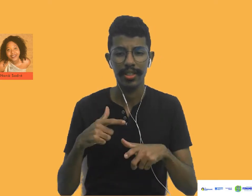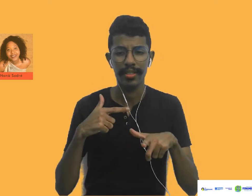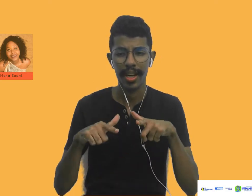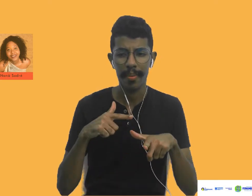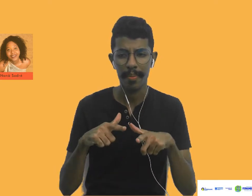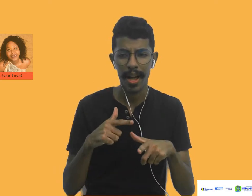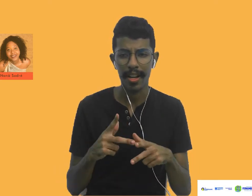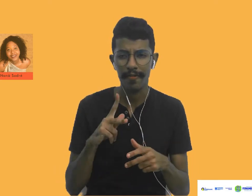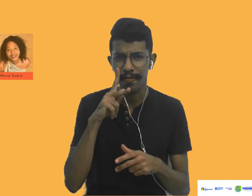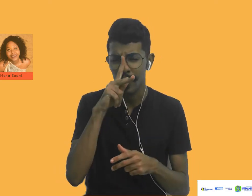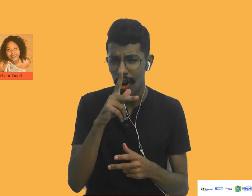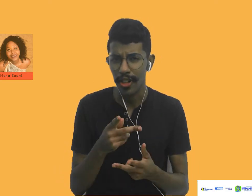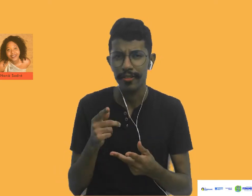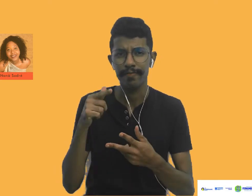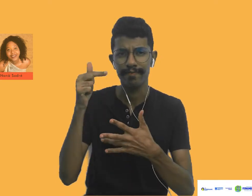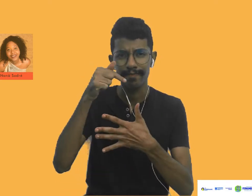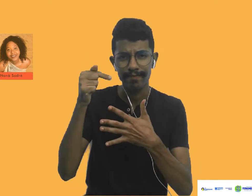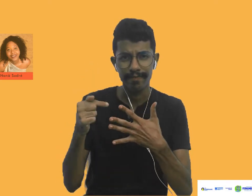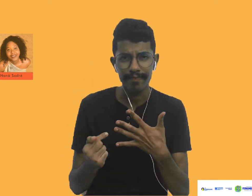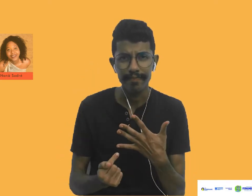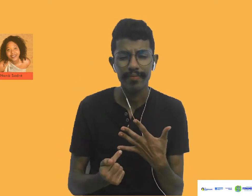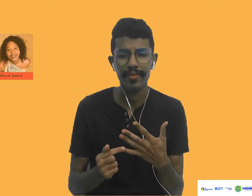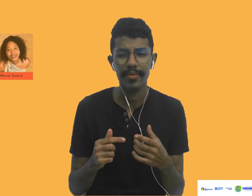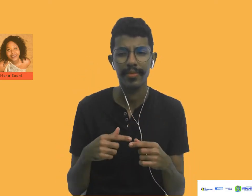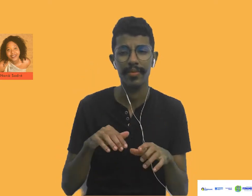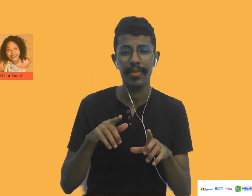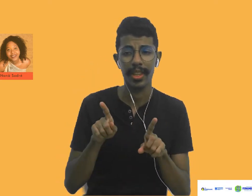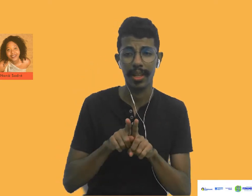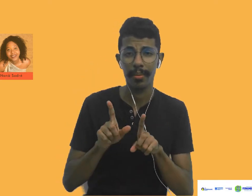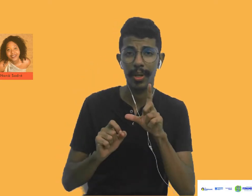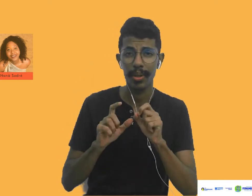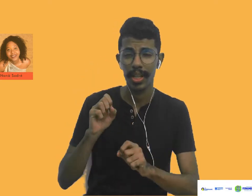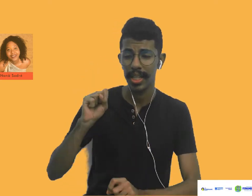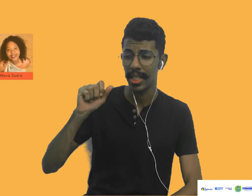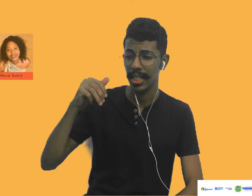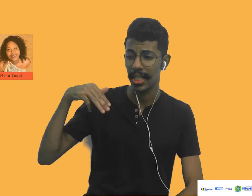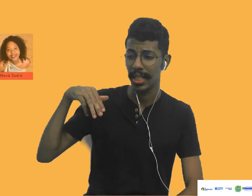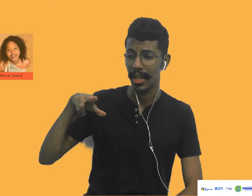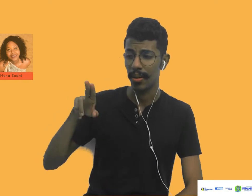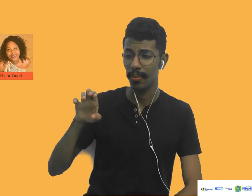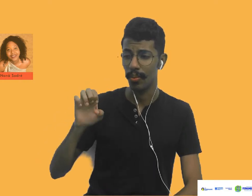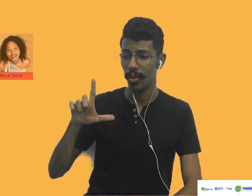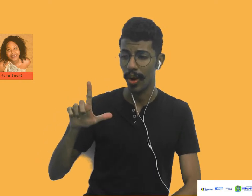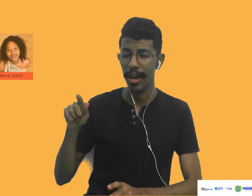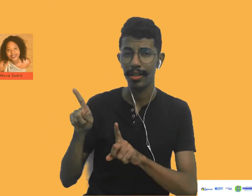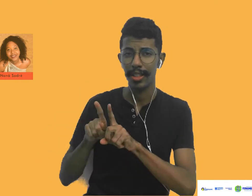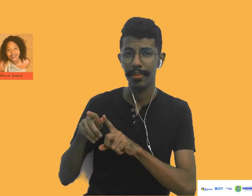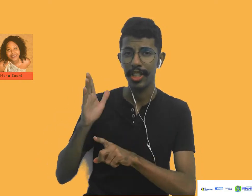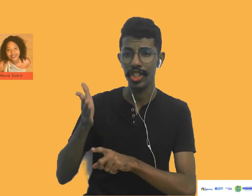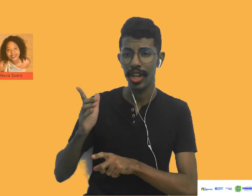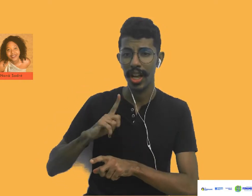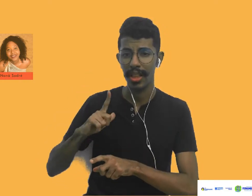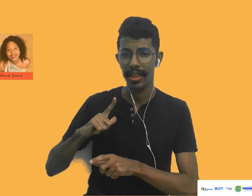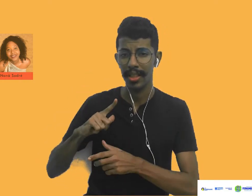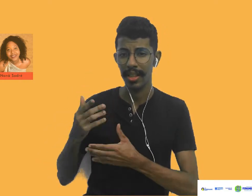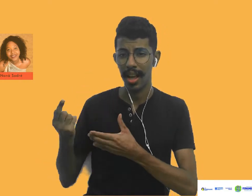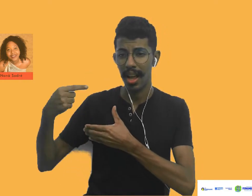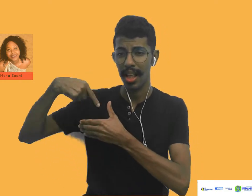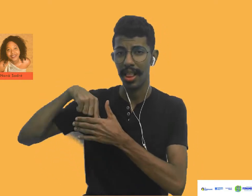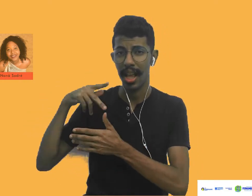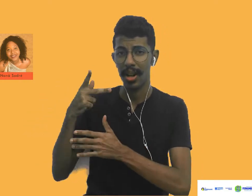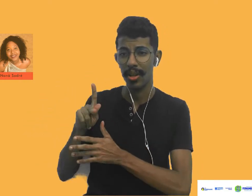potências. Né? Samuel também já vinha já de um lado também individual